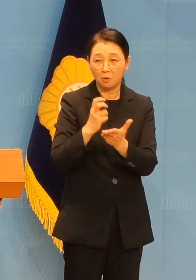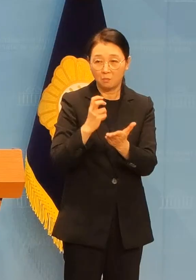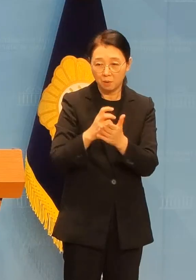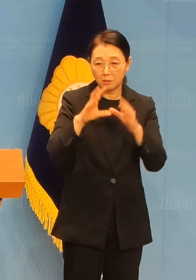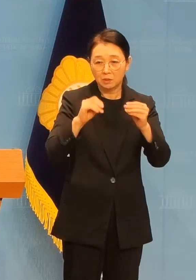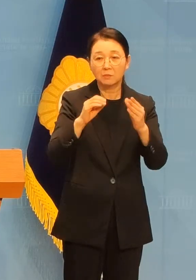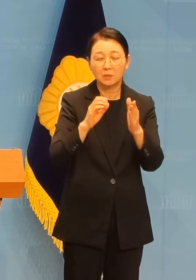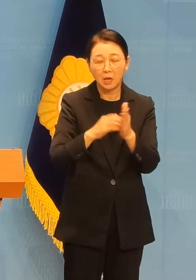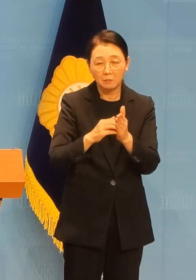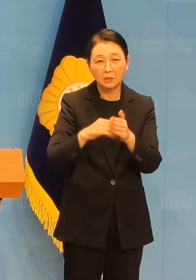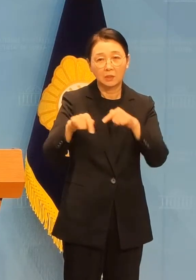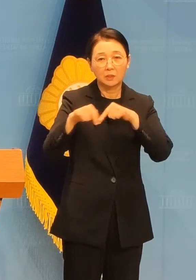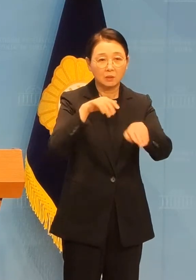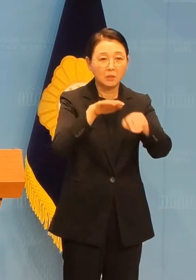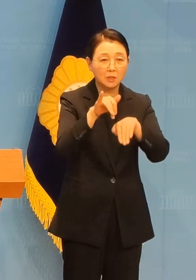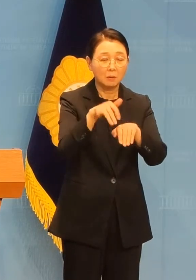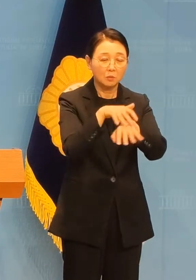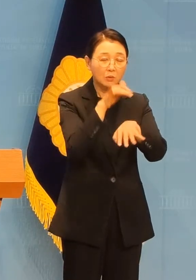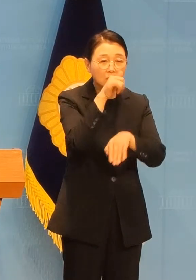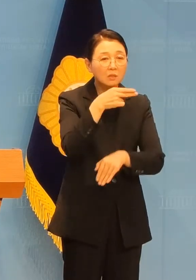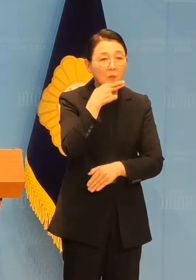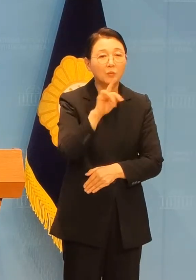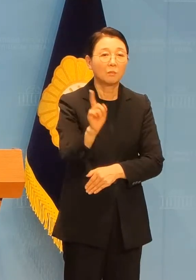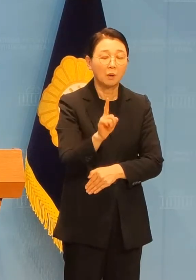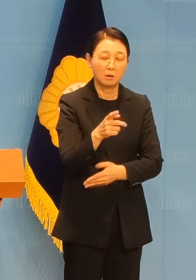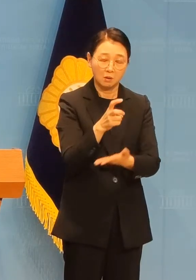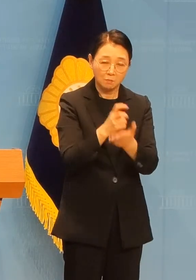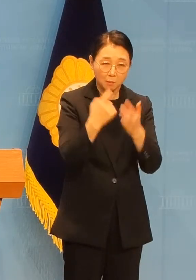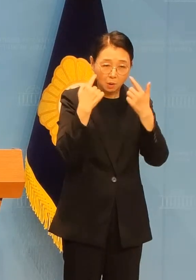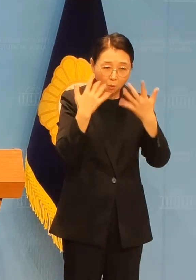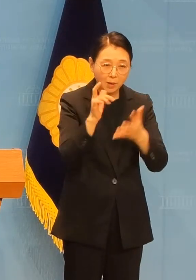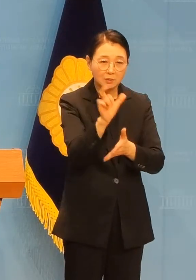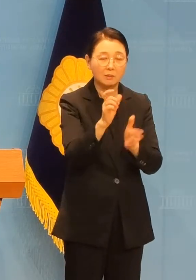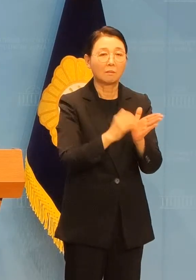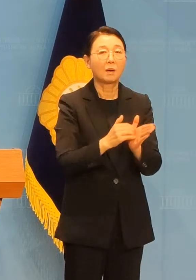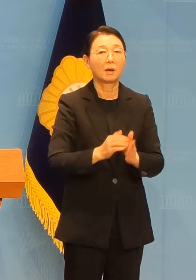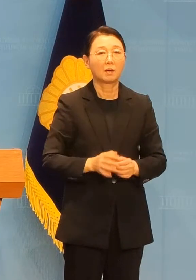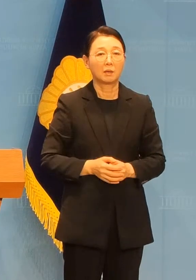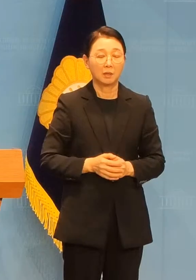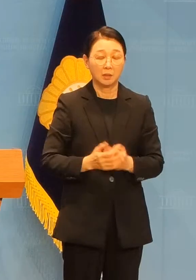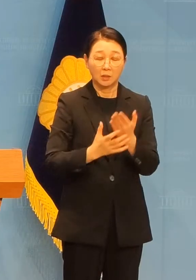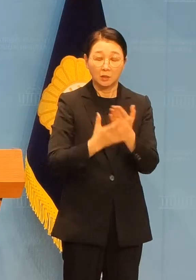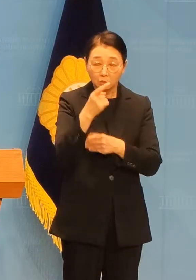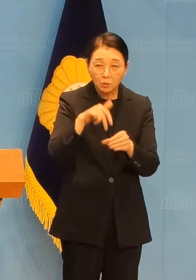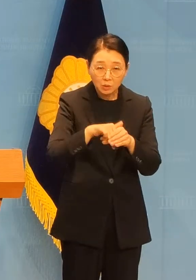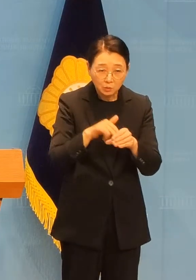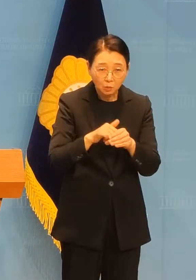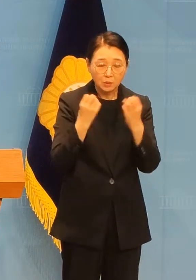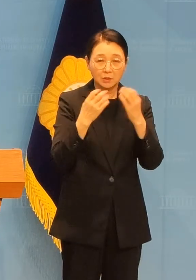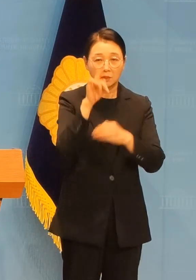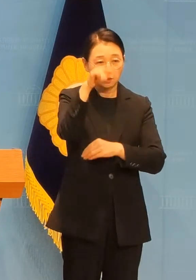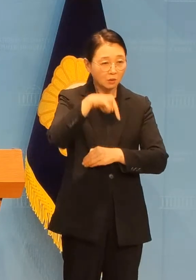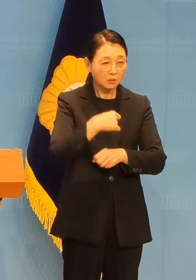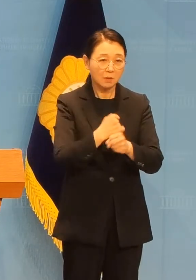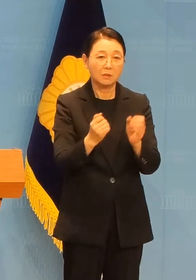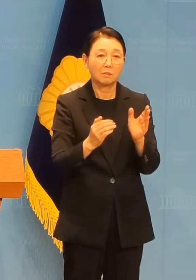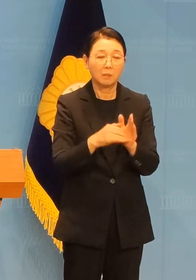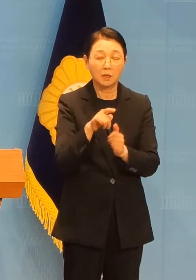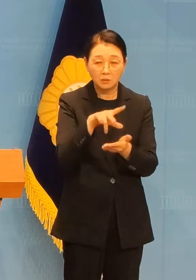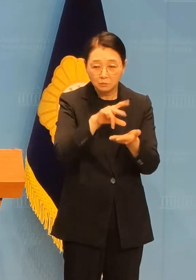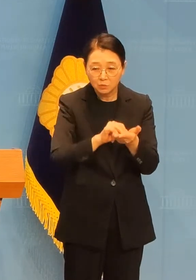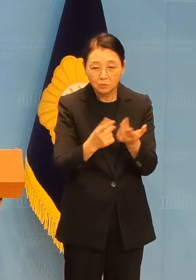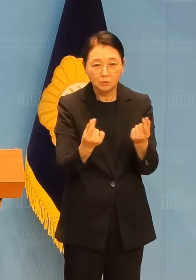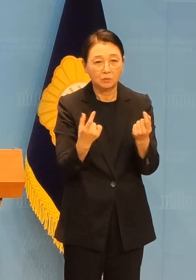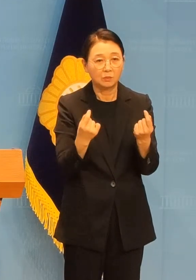개입이 조직적으로 이루어졌는지를 법에 분명히 적었습니다. 통일교와 신천지 사례에서 드러난 바로 그